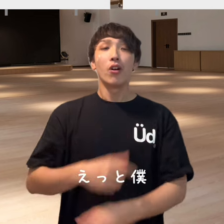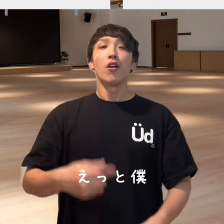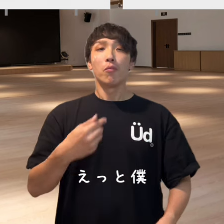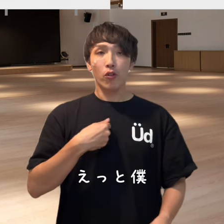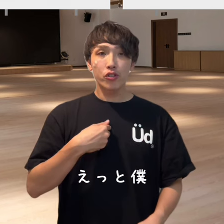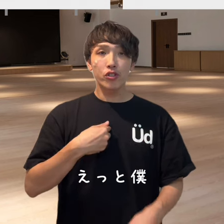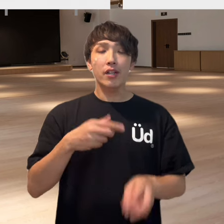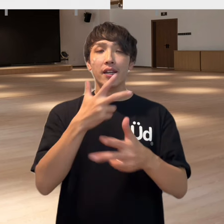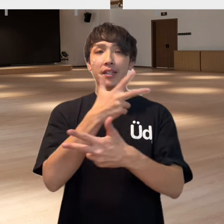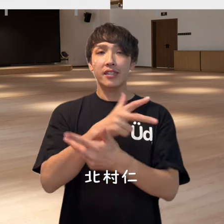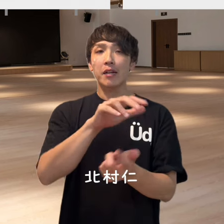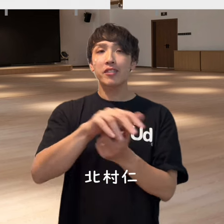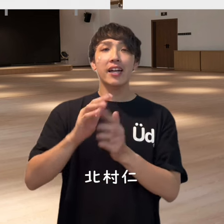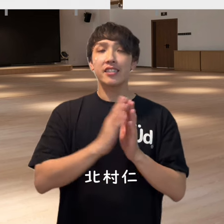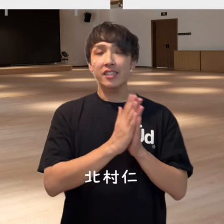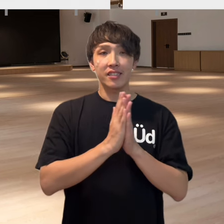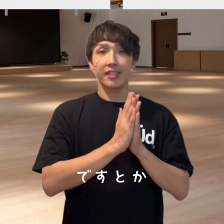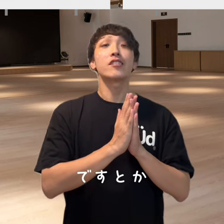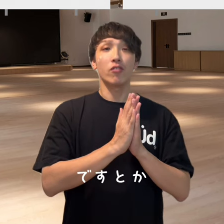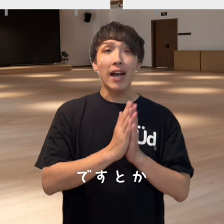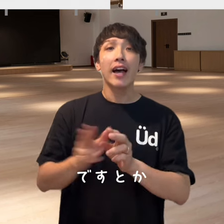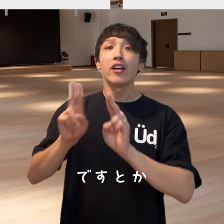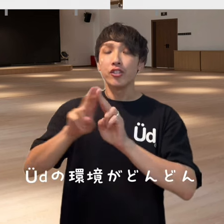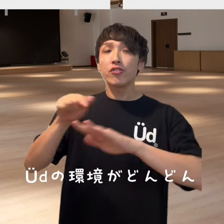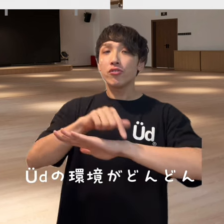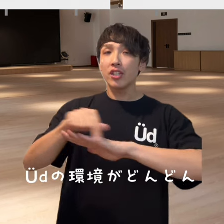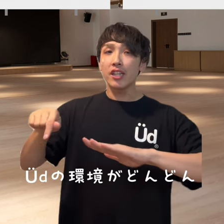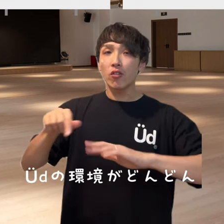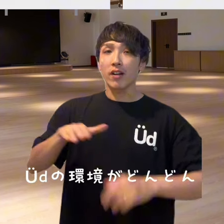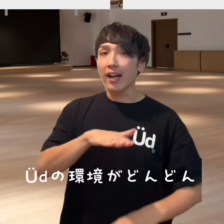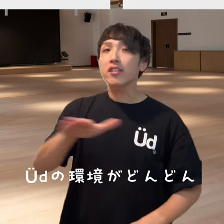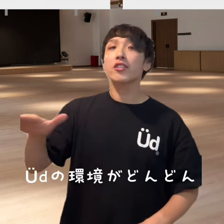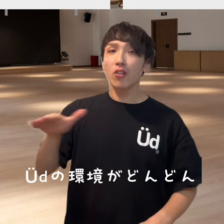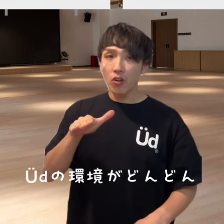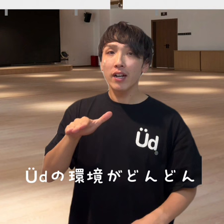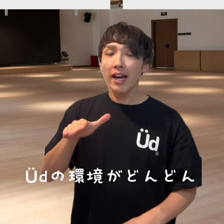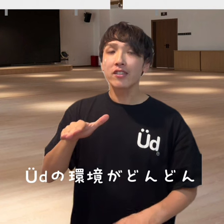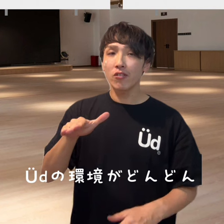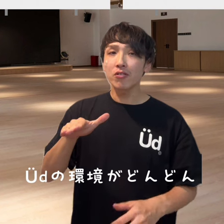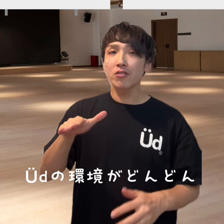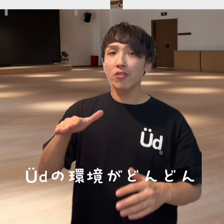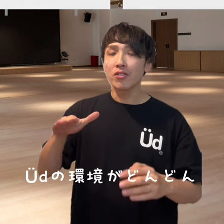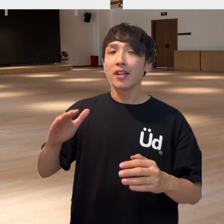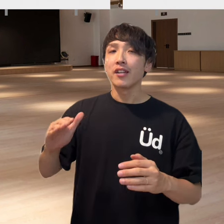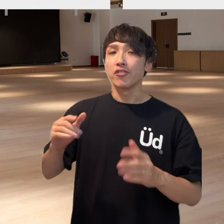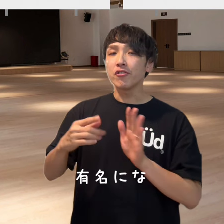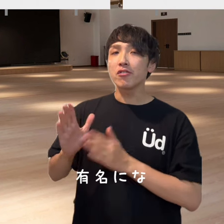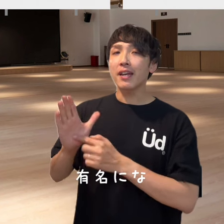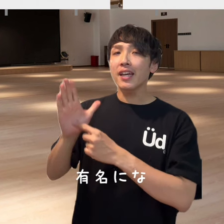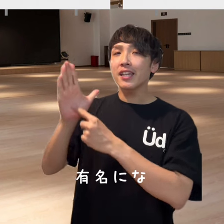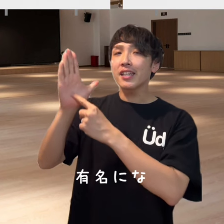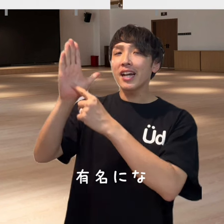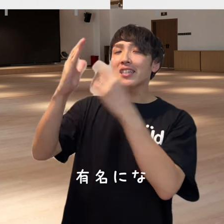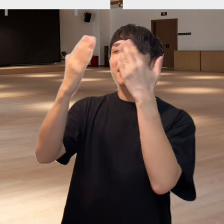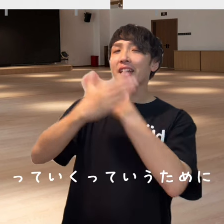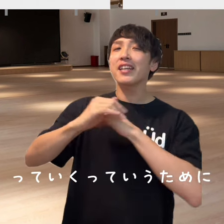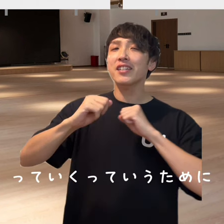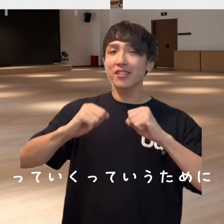僕北村仁ですとか UD の環境がどんどん有名になっていくっ